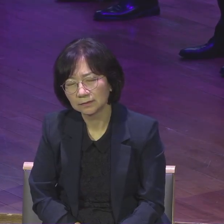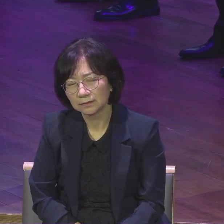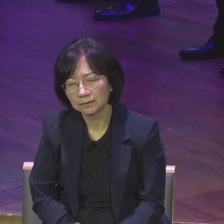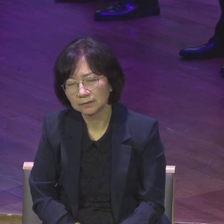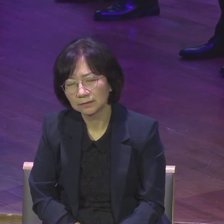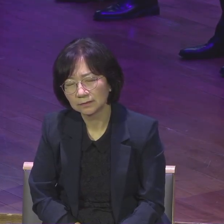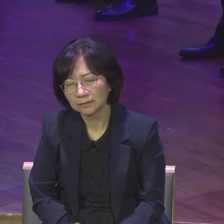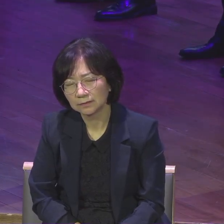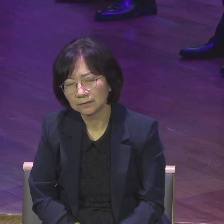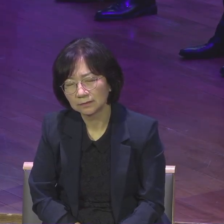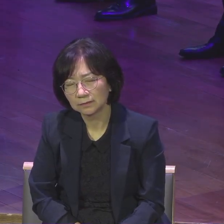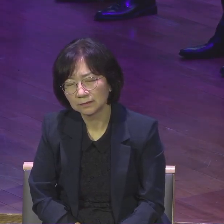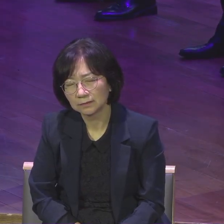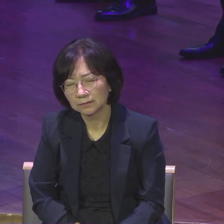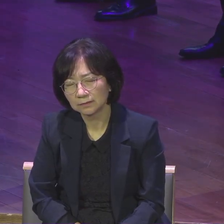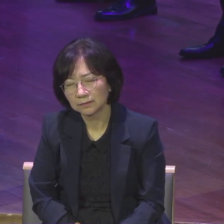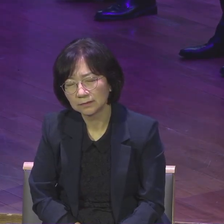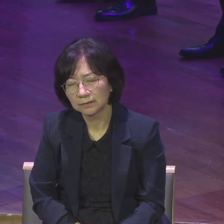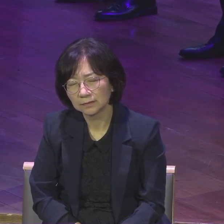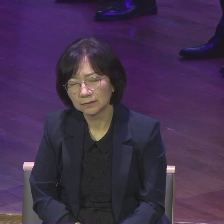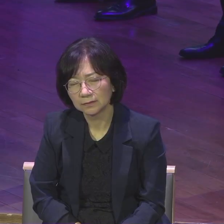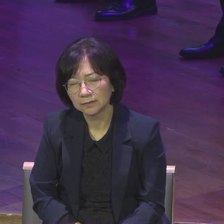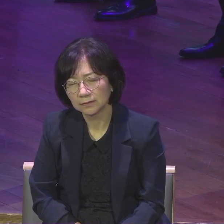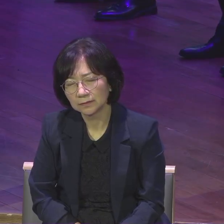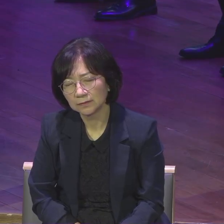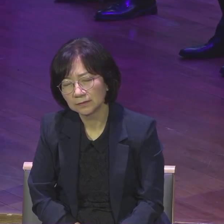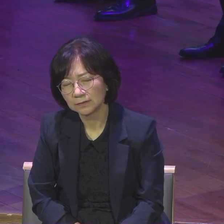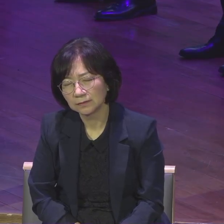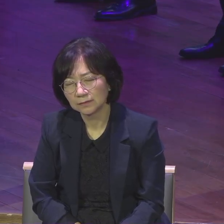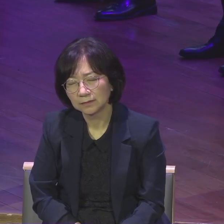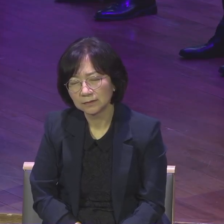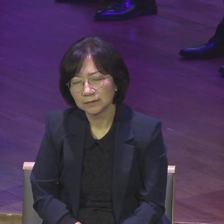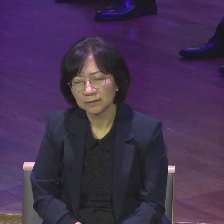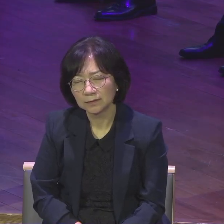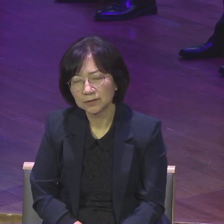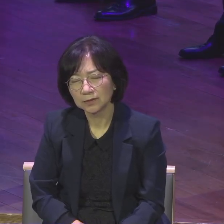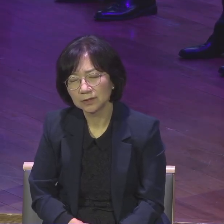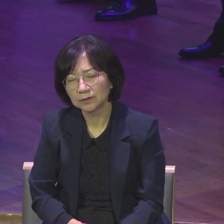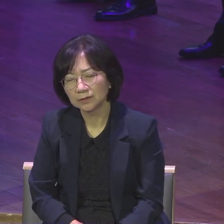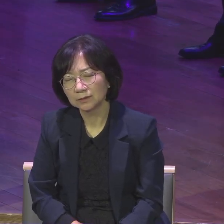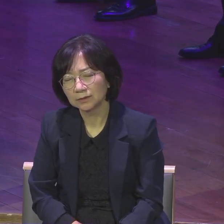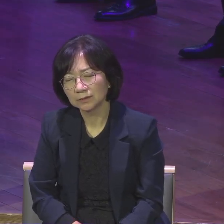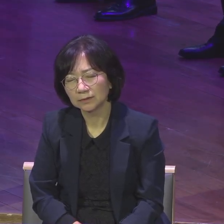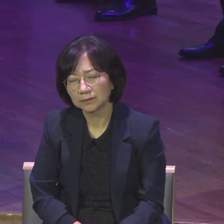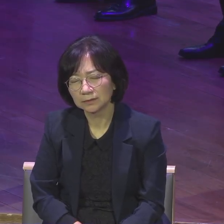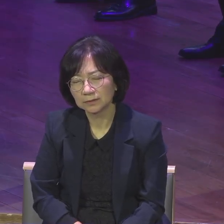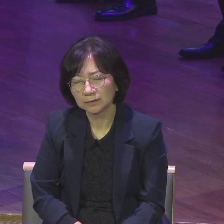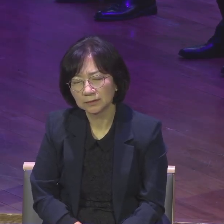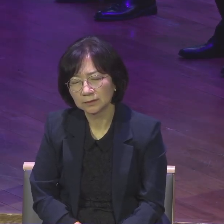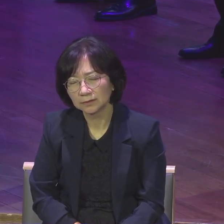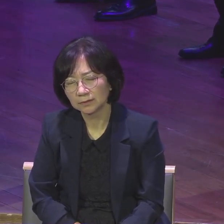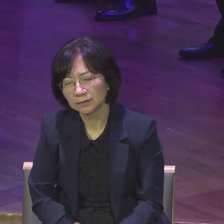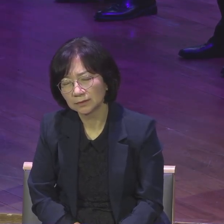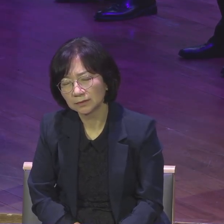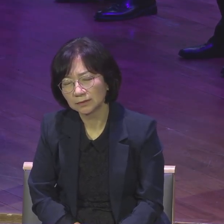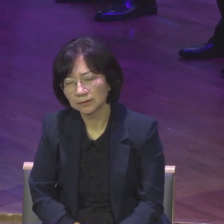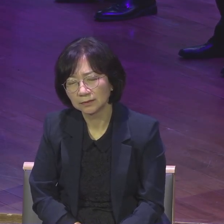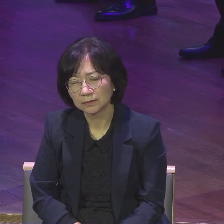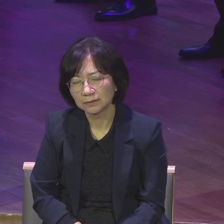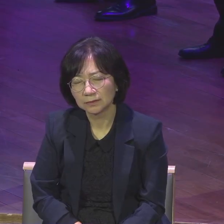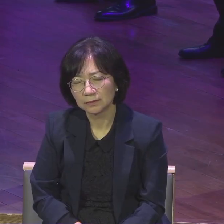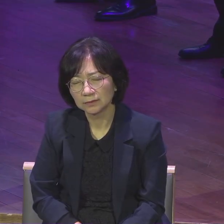분들 하나님 예배의 자리 하나하나 하나님을 예배하게 하여 주옵소서. 아버지 하나님 이 시간 예배를